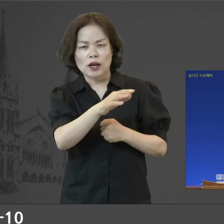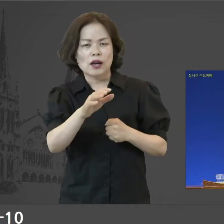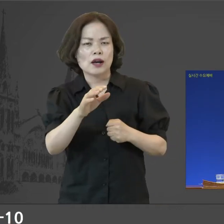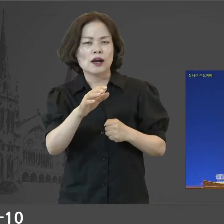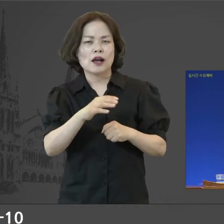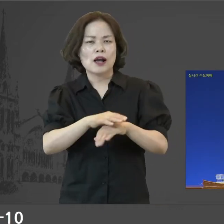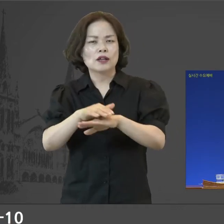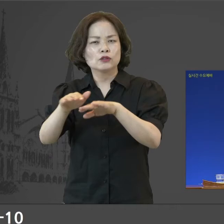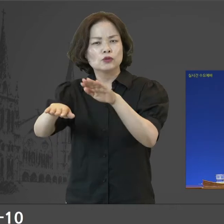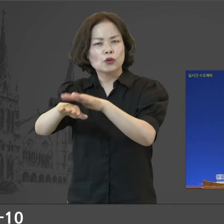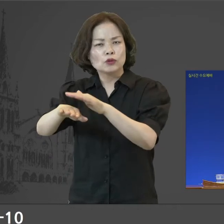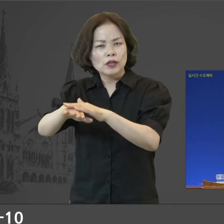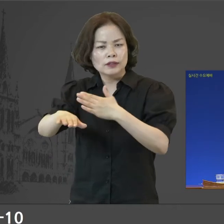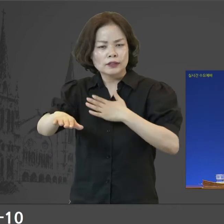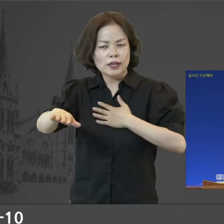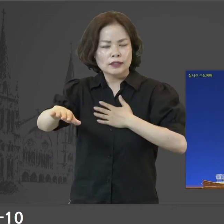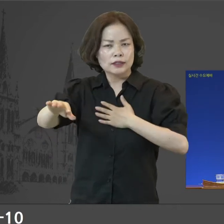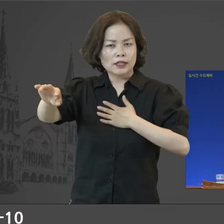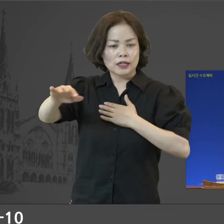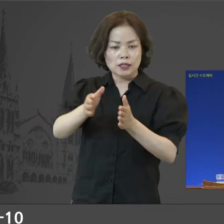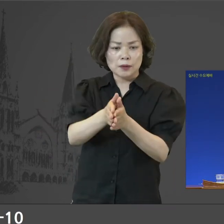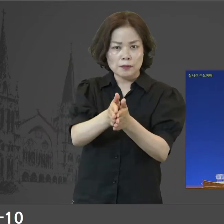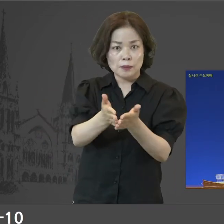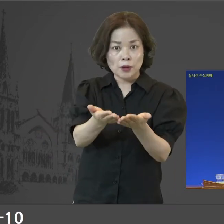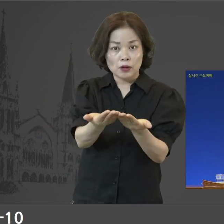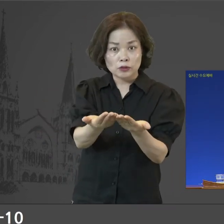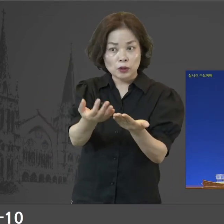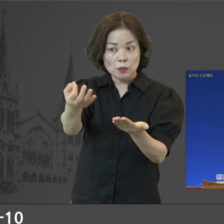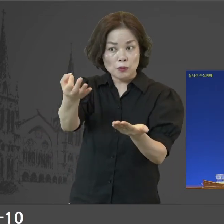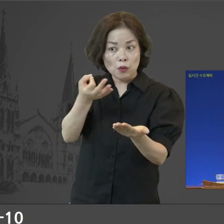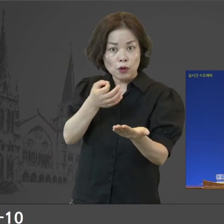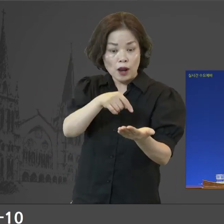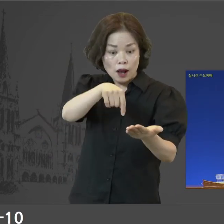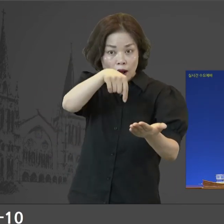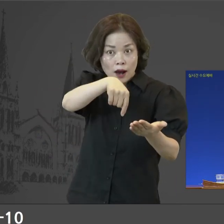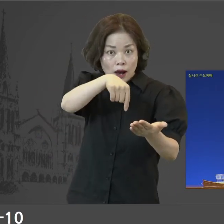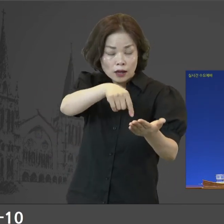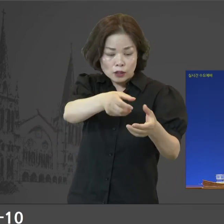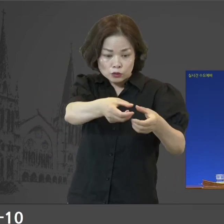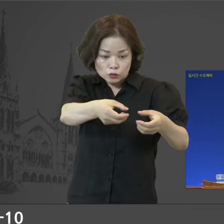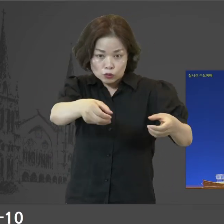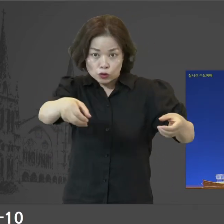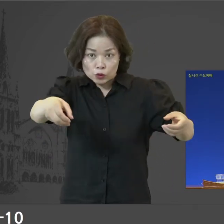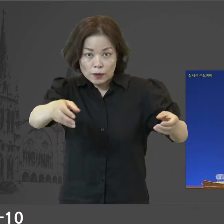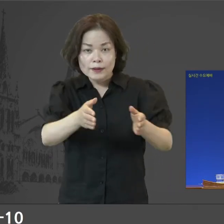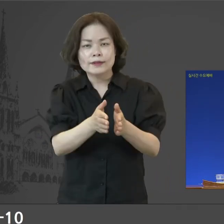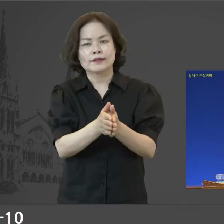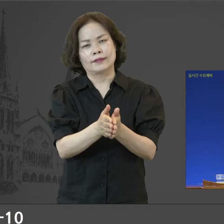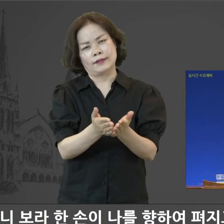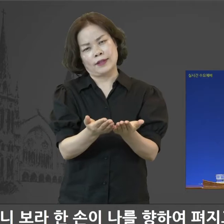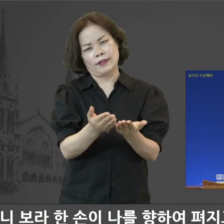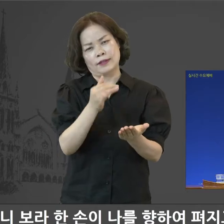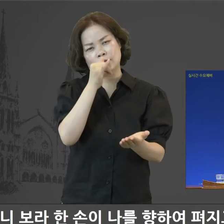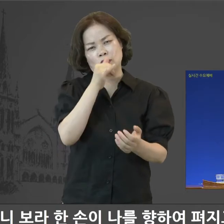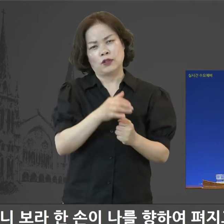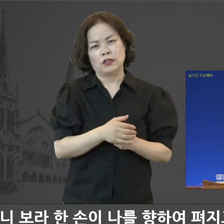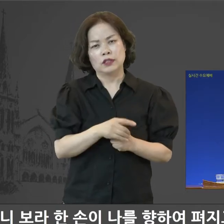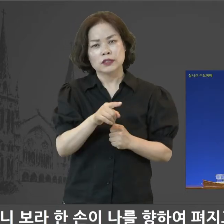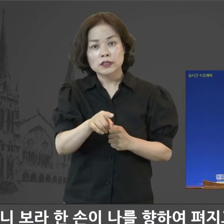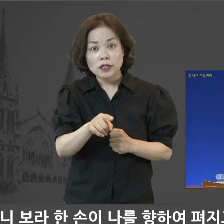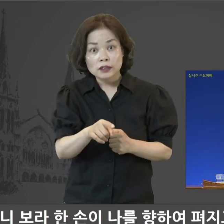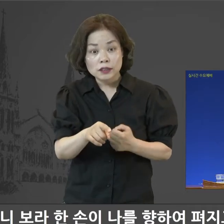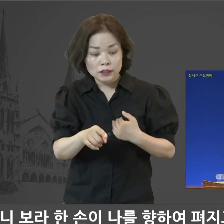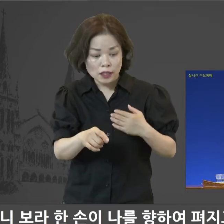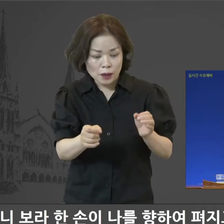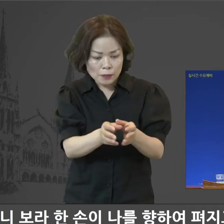한 손이 나를 향하여 펴지고 보라, 그 안에 두루마리 책이 있더라. 그가 그것을